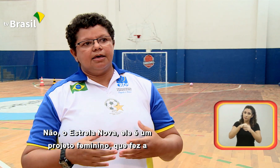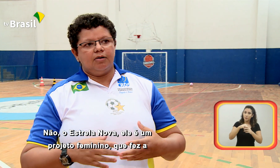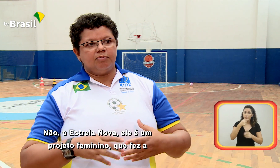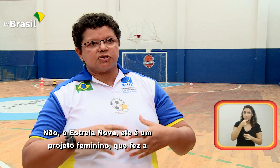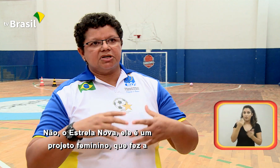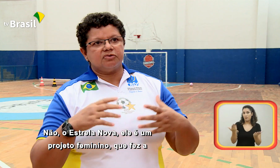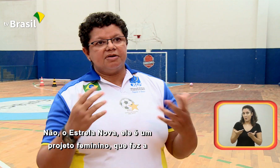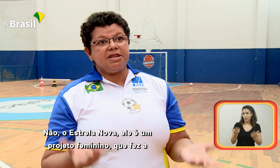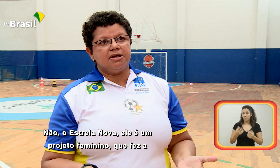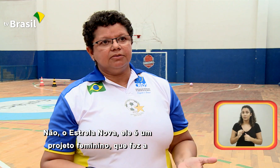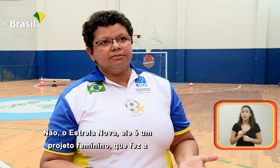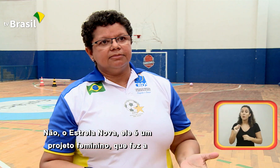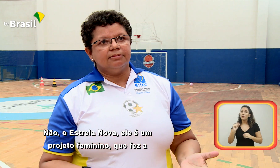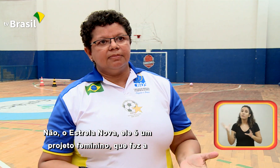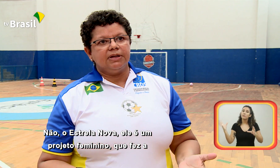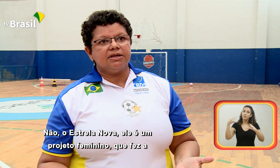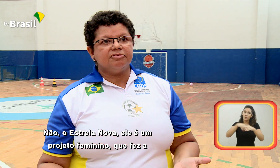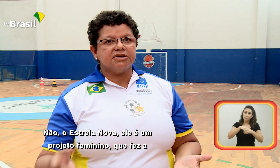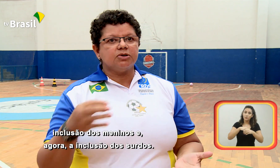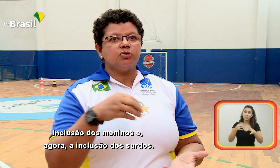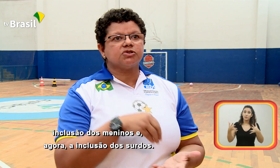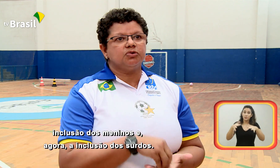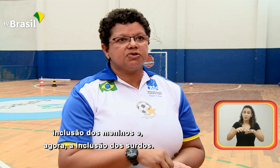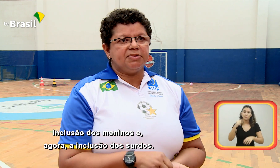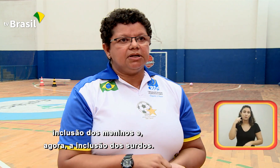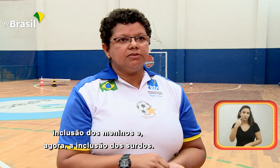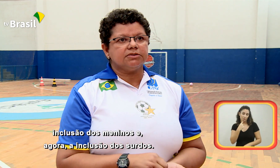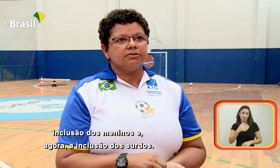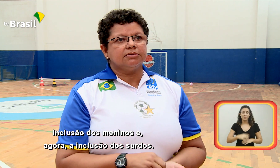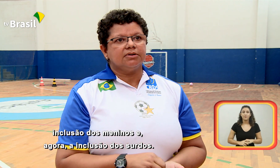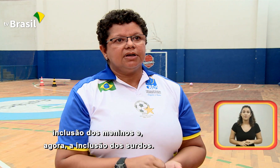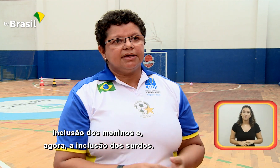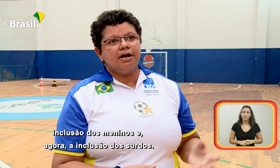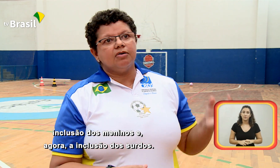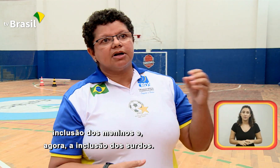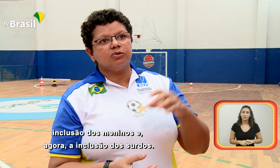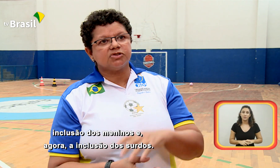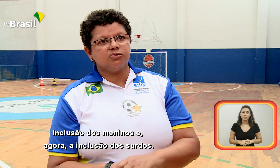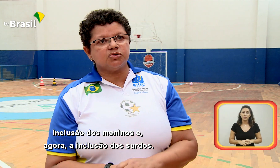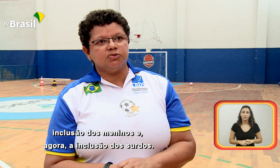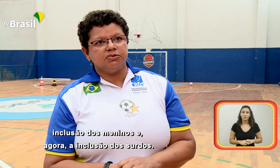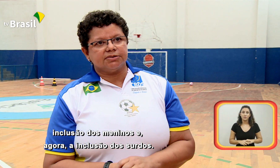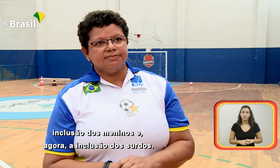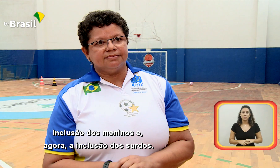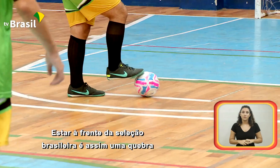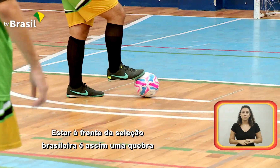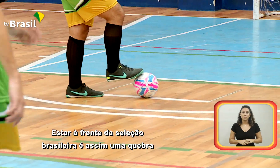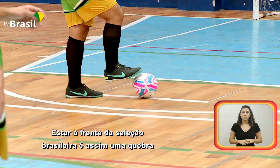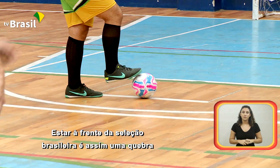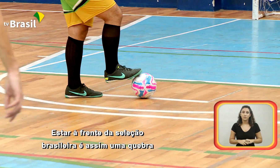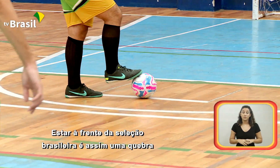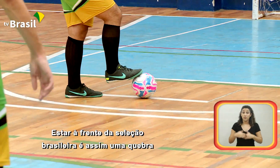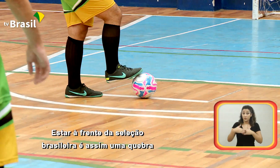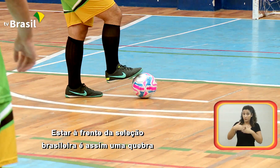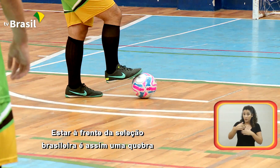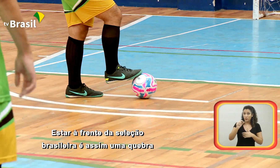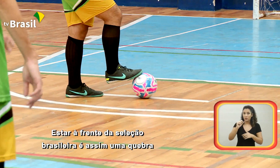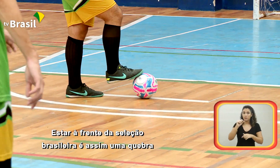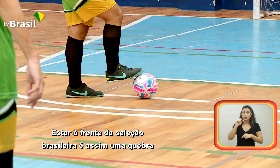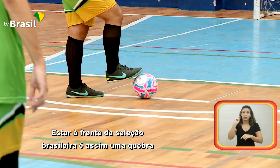um projeto feminino que fez a inclusão dos meninos e agora a inclusão dos surdos. Tá à frente da seleção